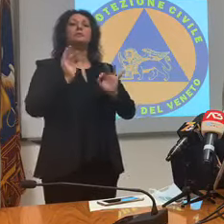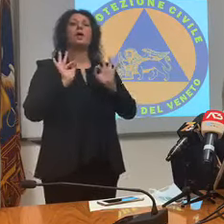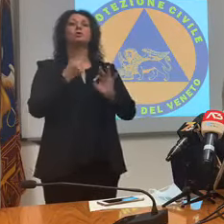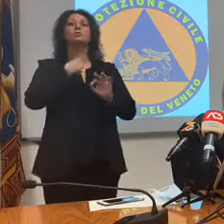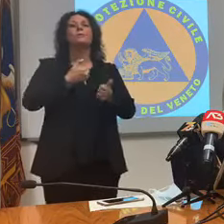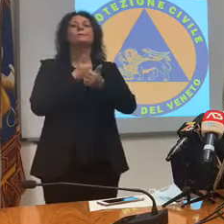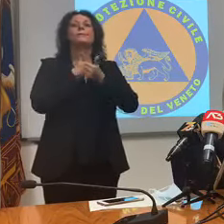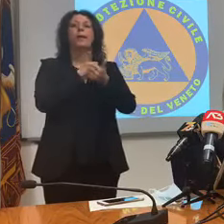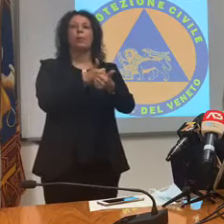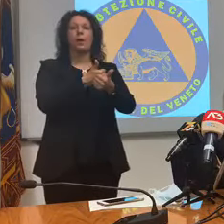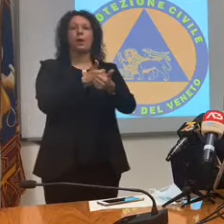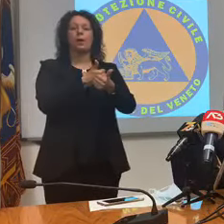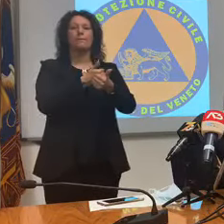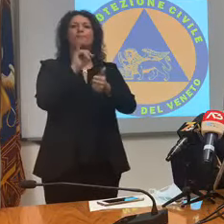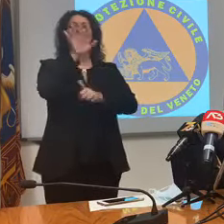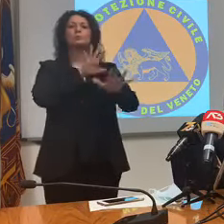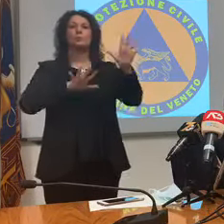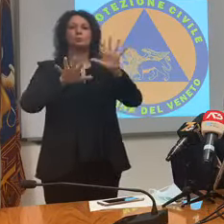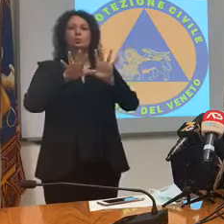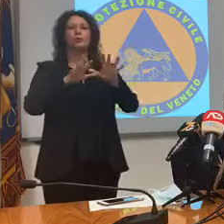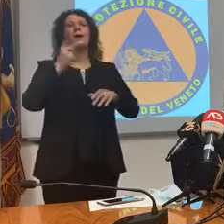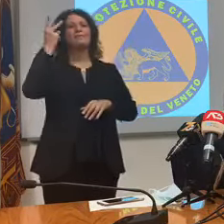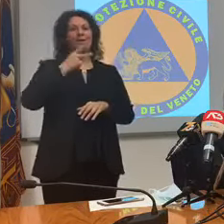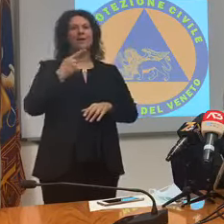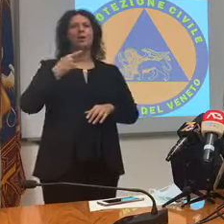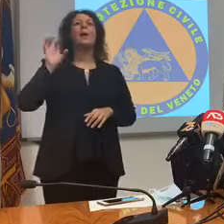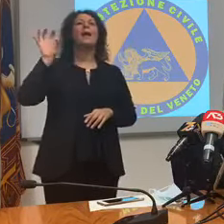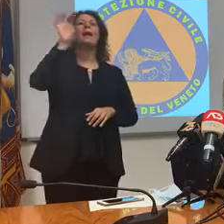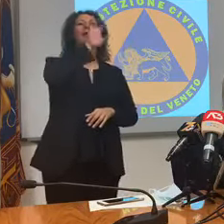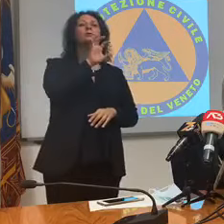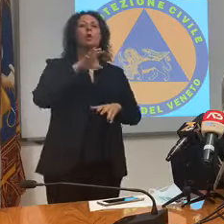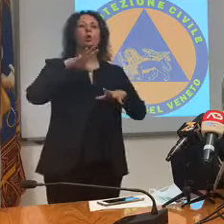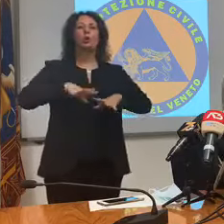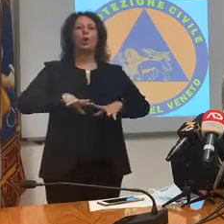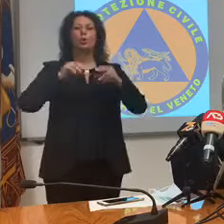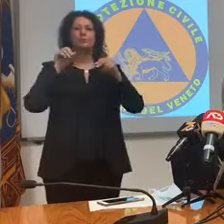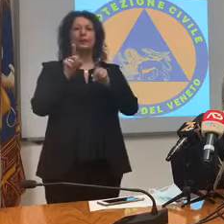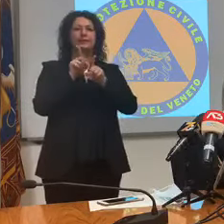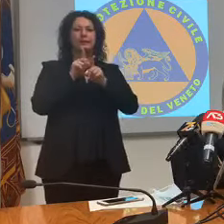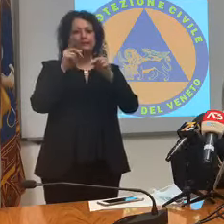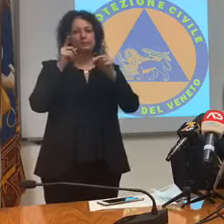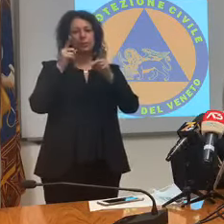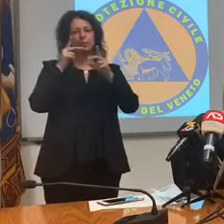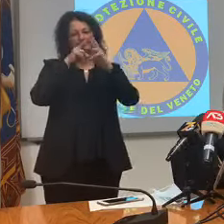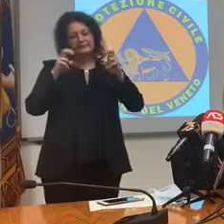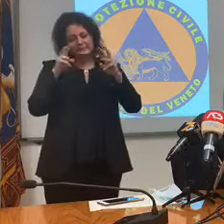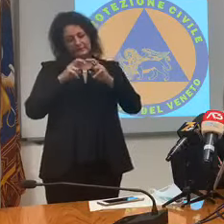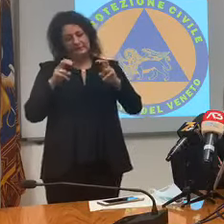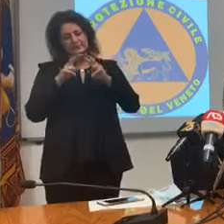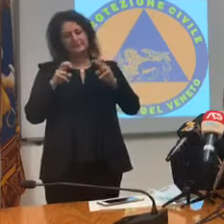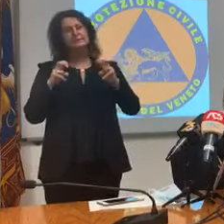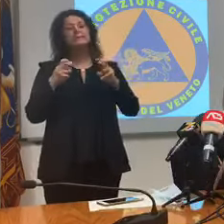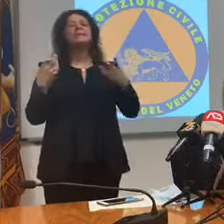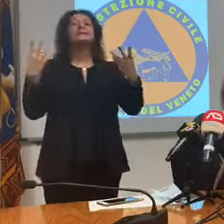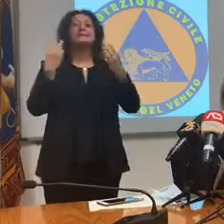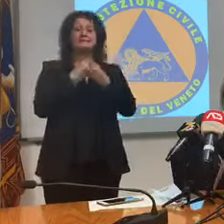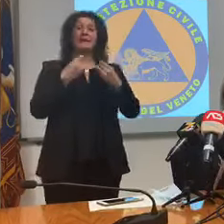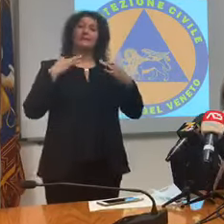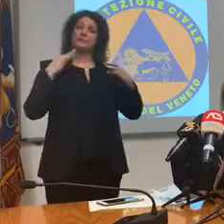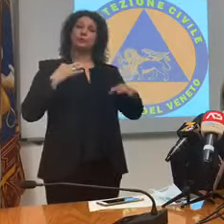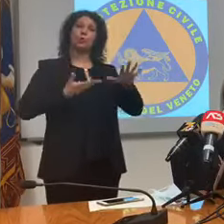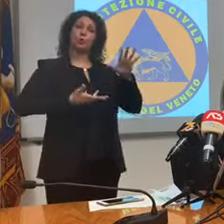Però è in corso un approfondimento tra regioni, quindi tra le prevenzioni delle regioni con l'Istituto Superiore di